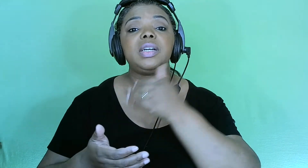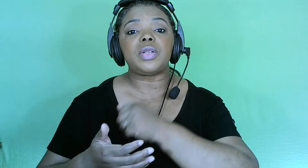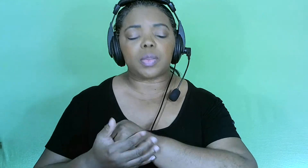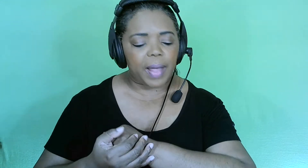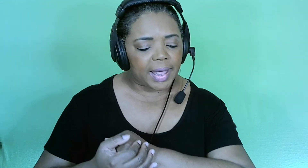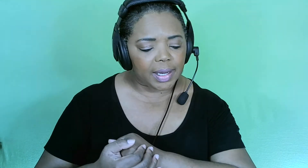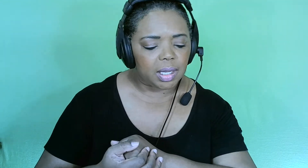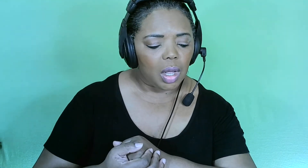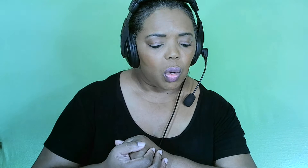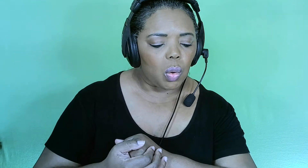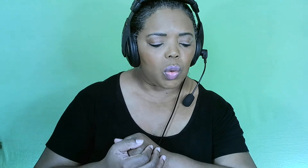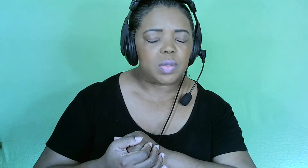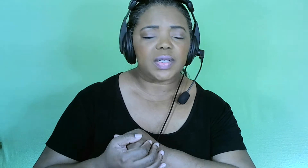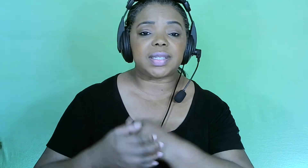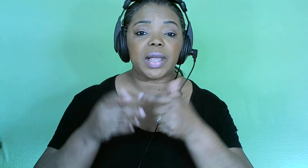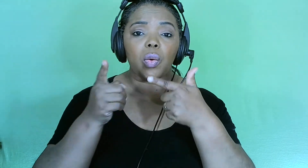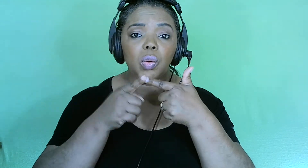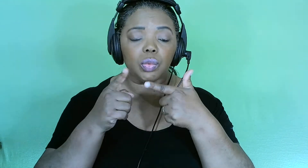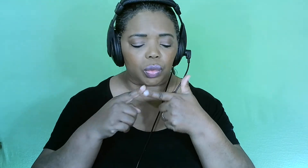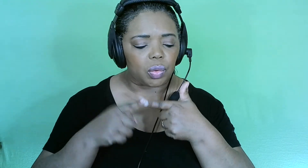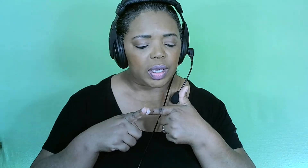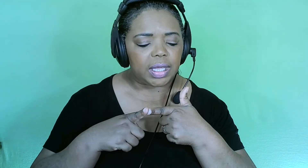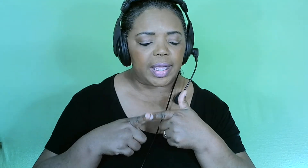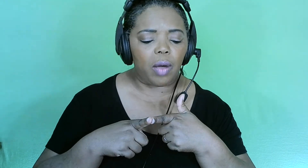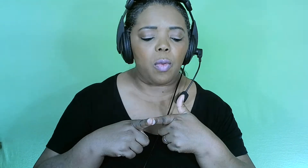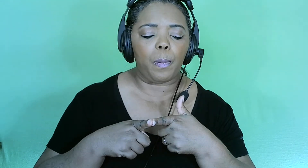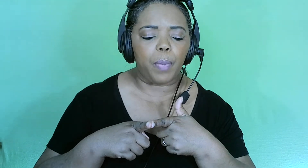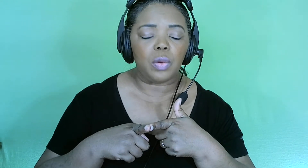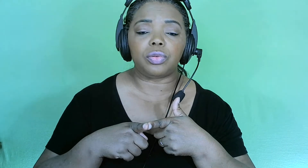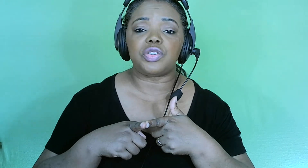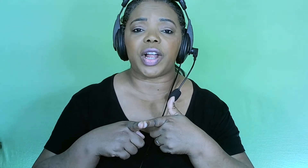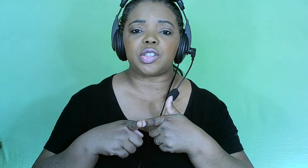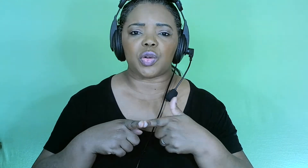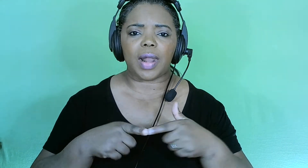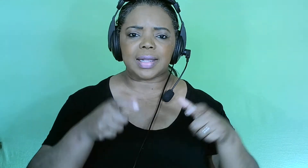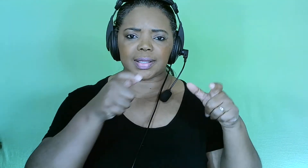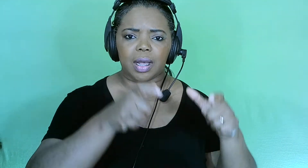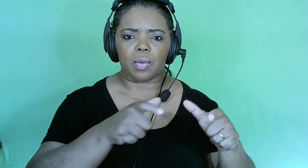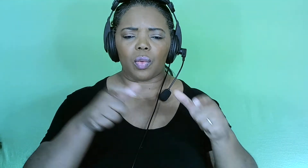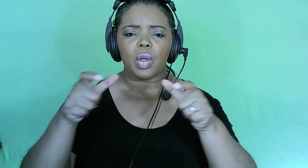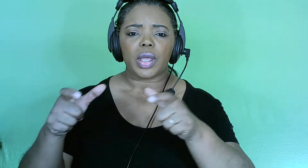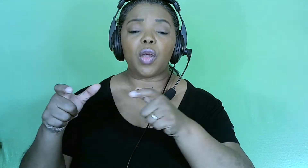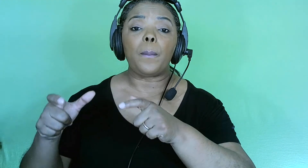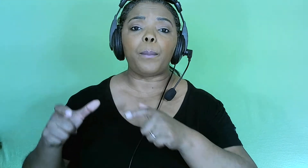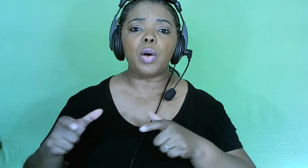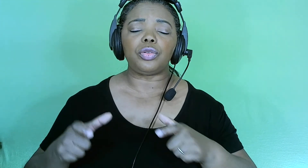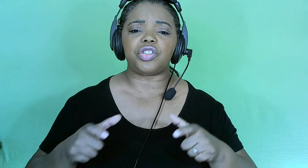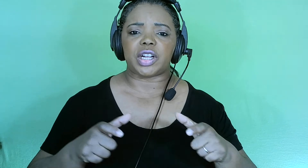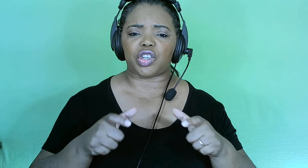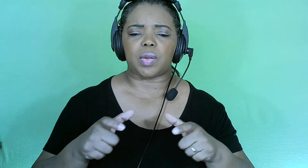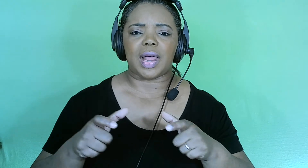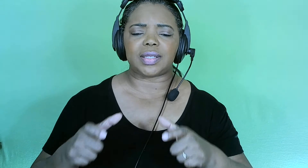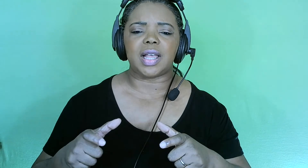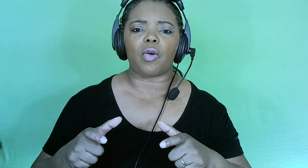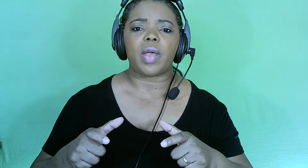vamos para o segundo, que é o ponto de articulação. Que o ponto de articulação